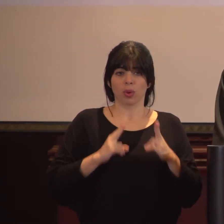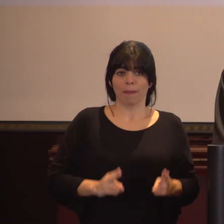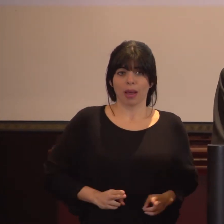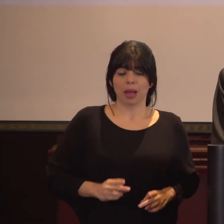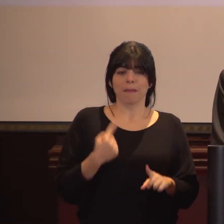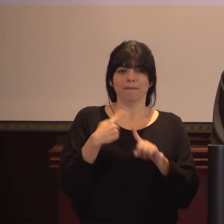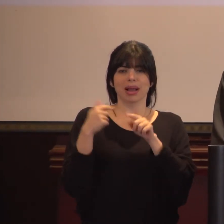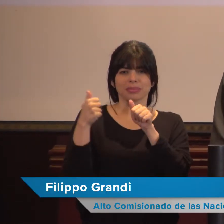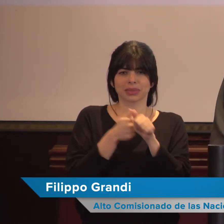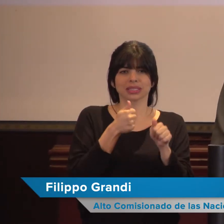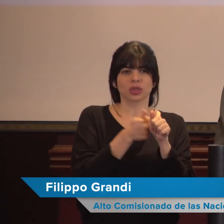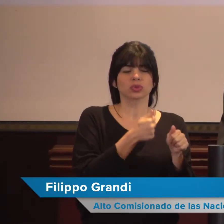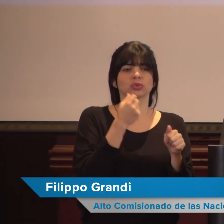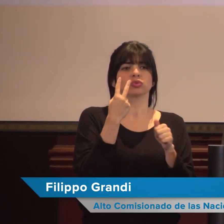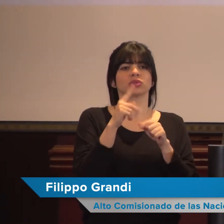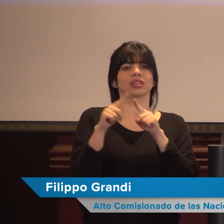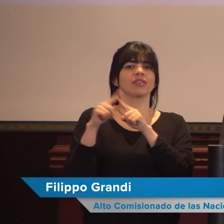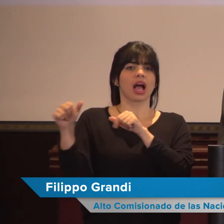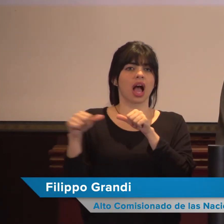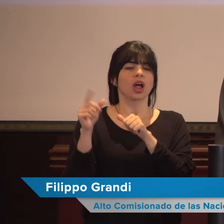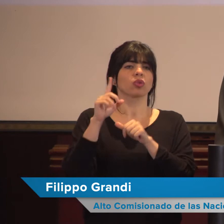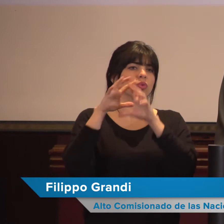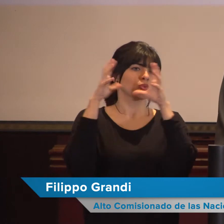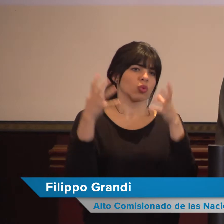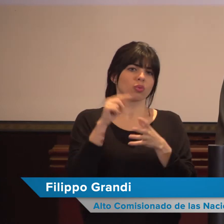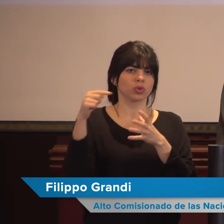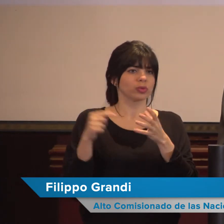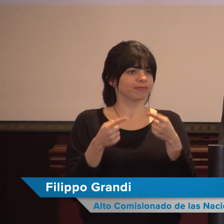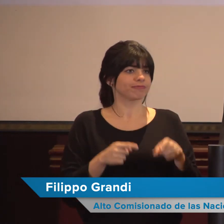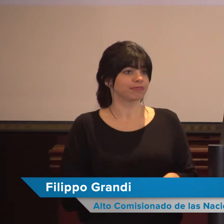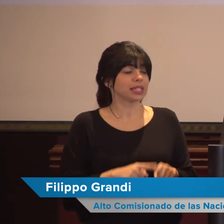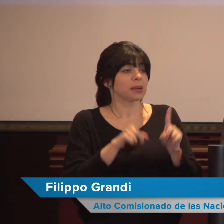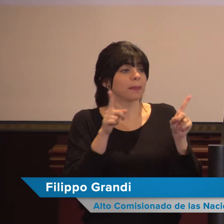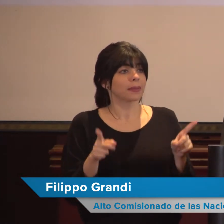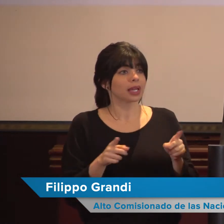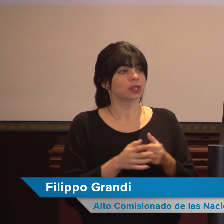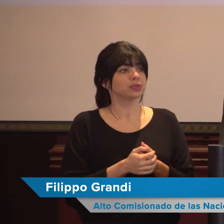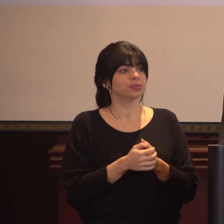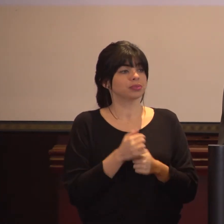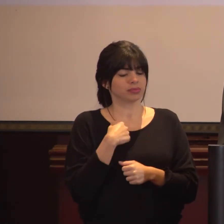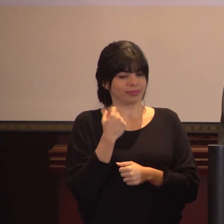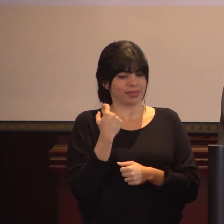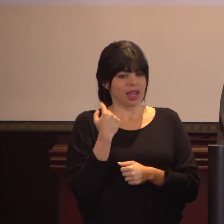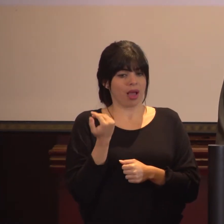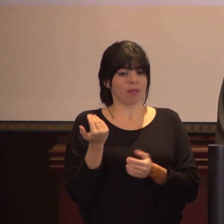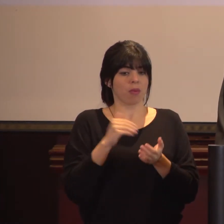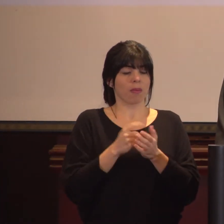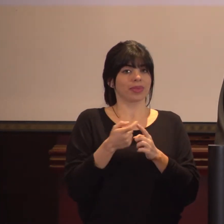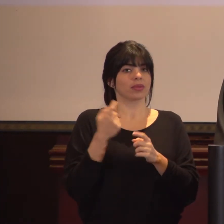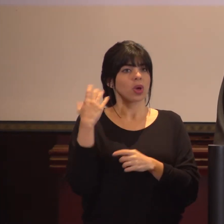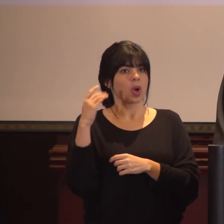persecución en os regiones del mundo pero acabo de regresar de